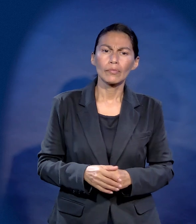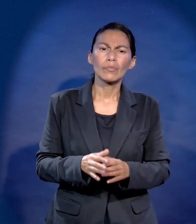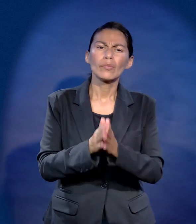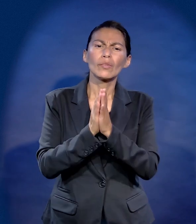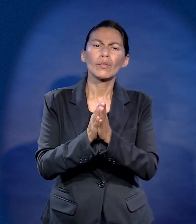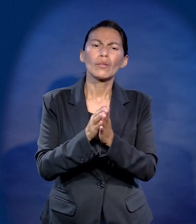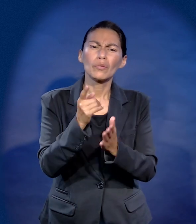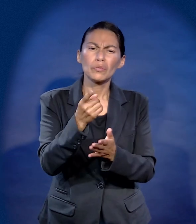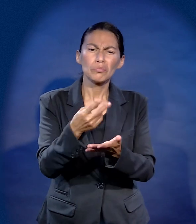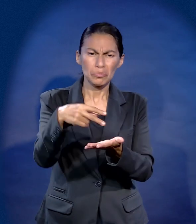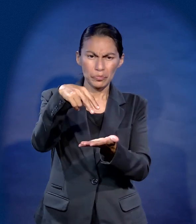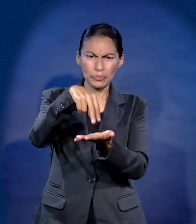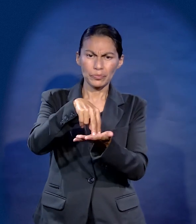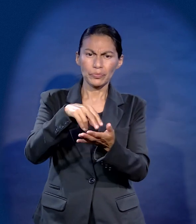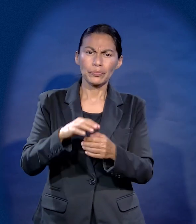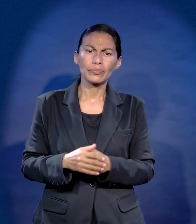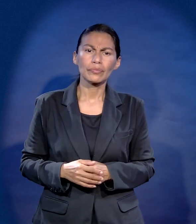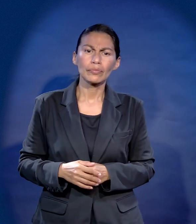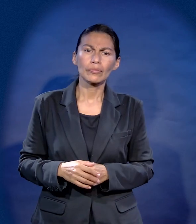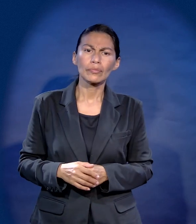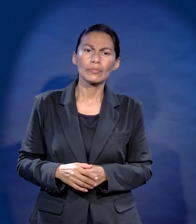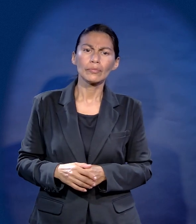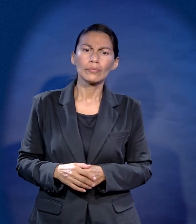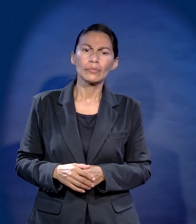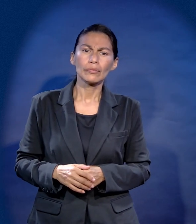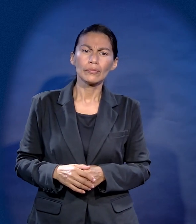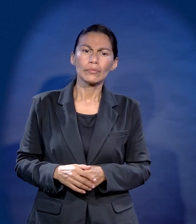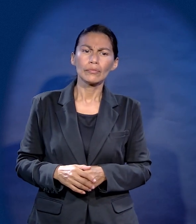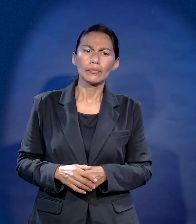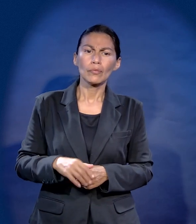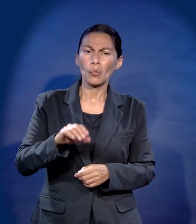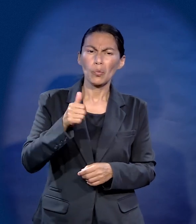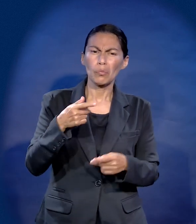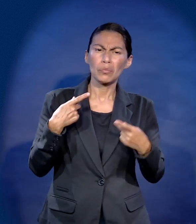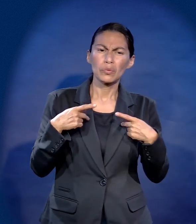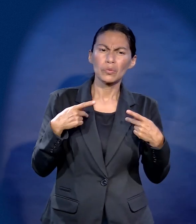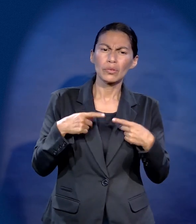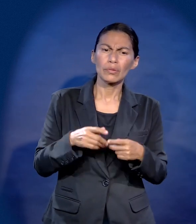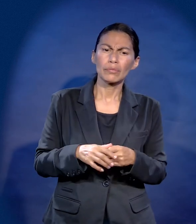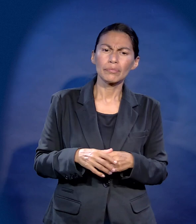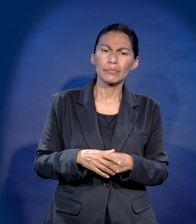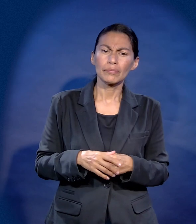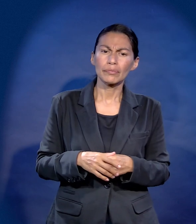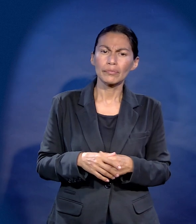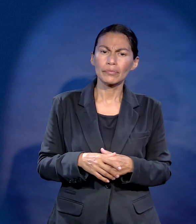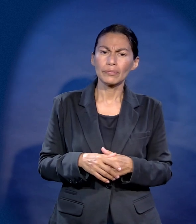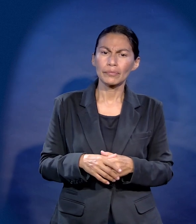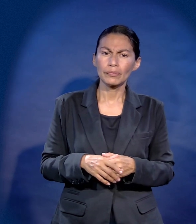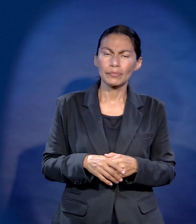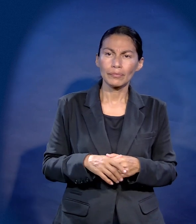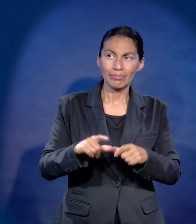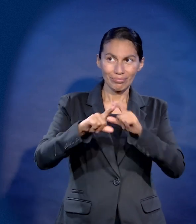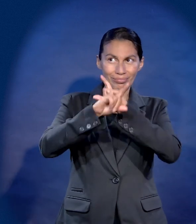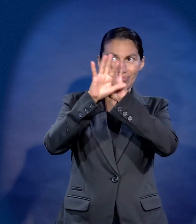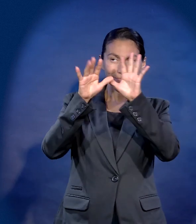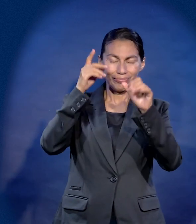más? Ponte en pie donde estás. Gloria a Dios. ¿Hay alguien más?